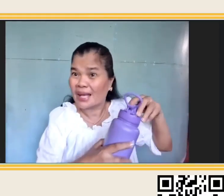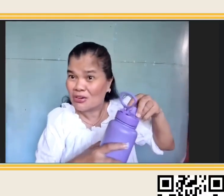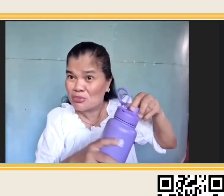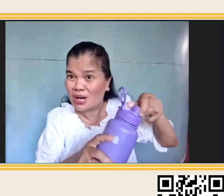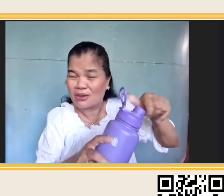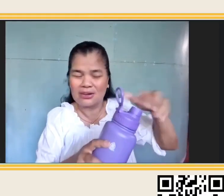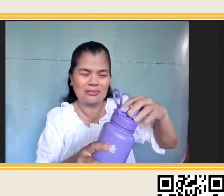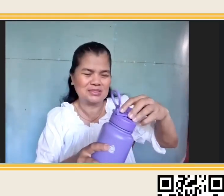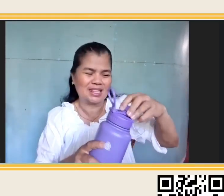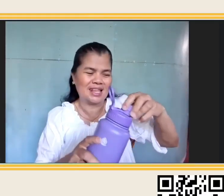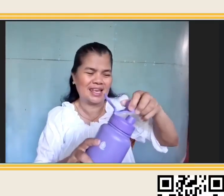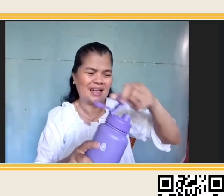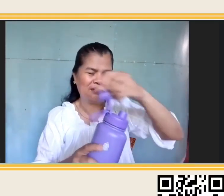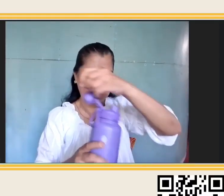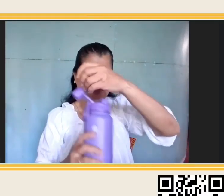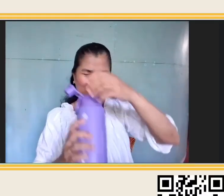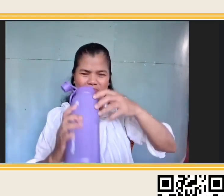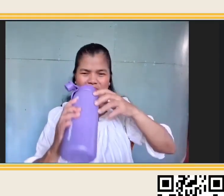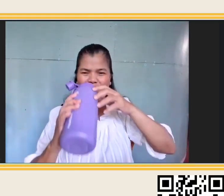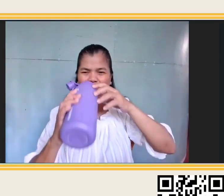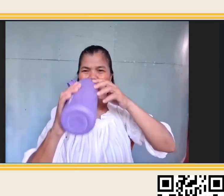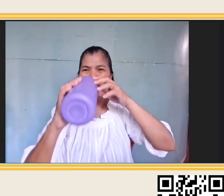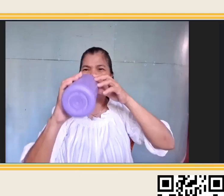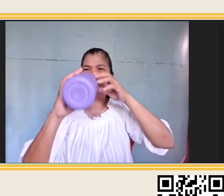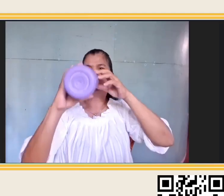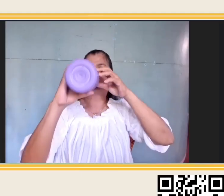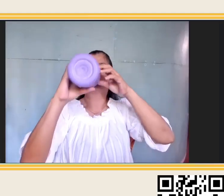Sige. Pwede inom muna ko ng sandali ha.